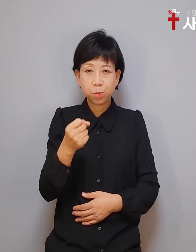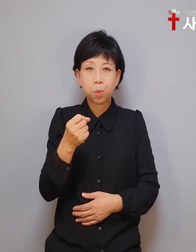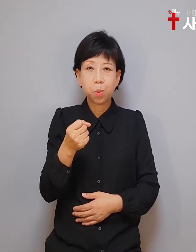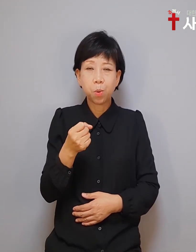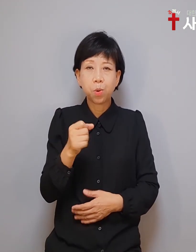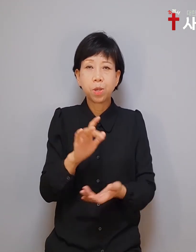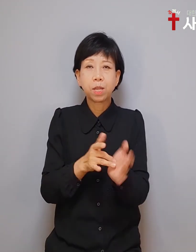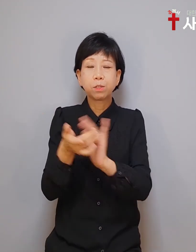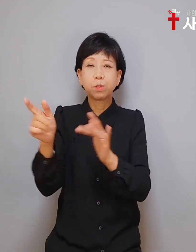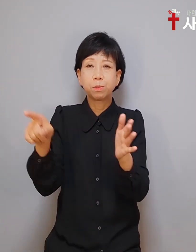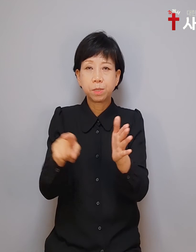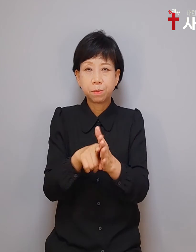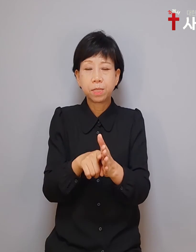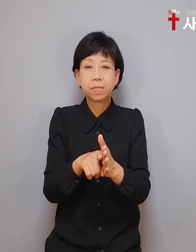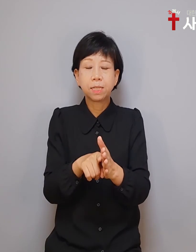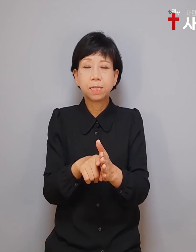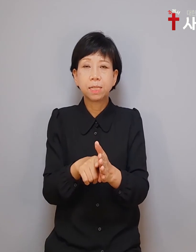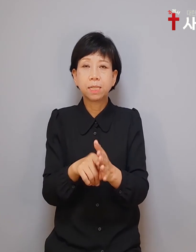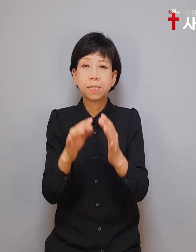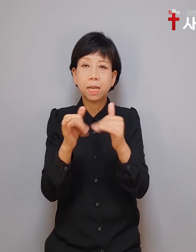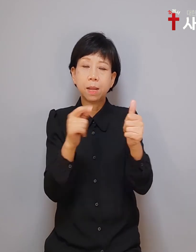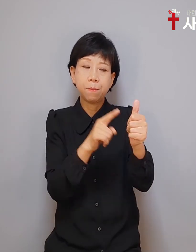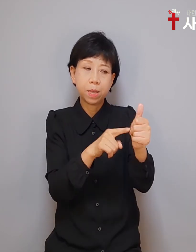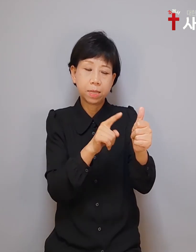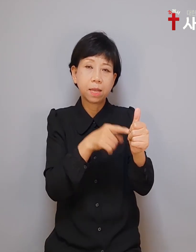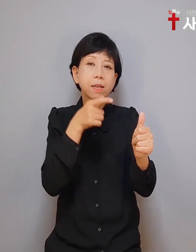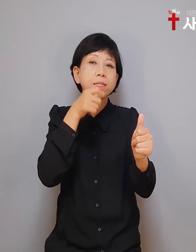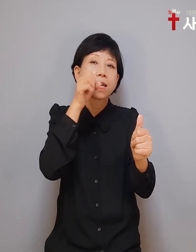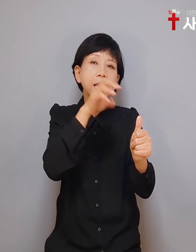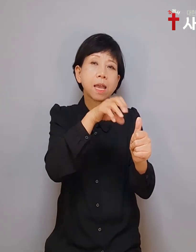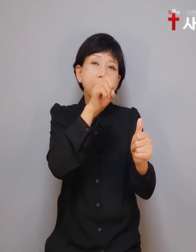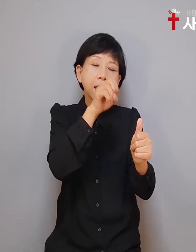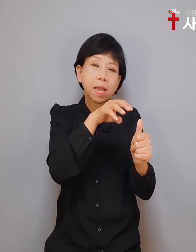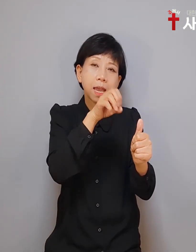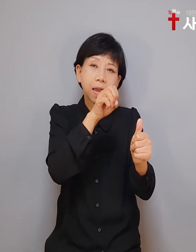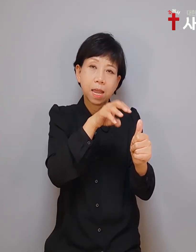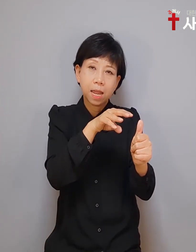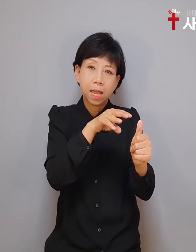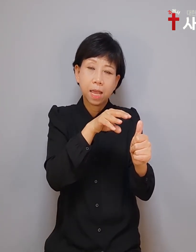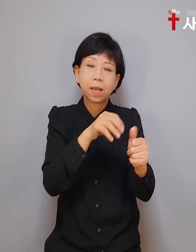예수님을 믿는 누구에게 세례를 줍니다라고 이제 물세례를 드립니다.